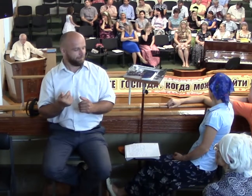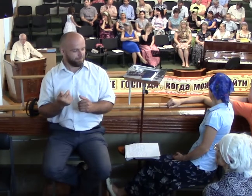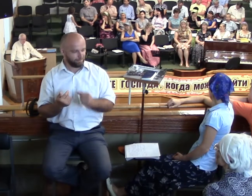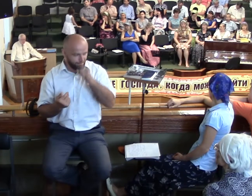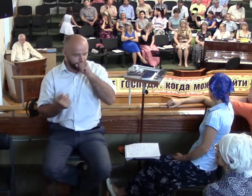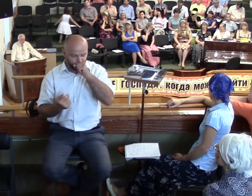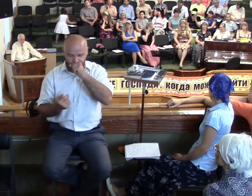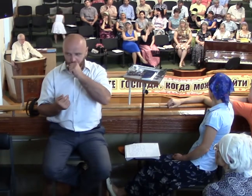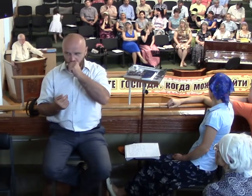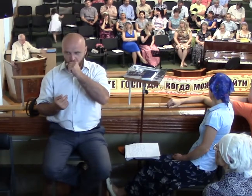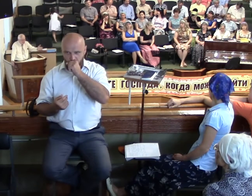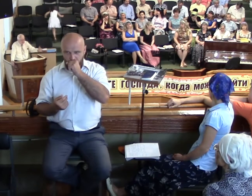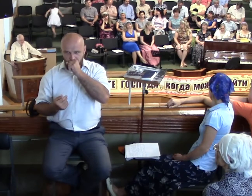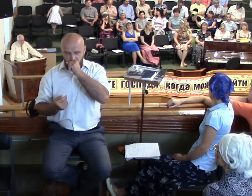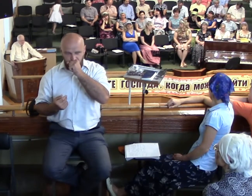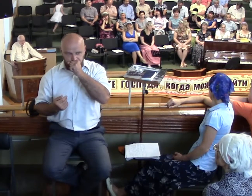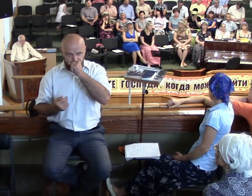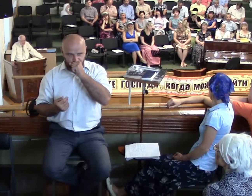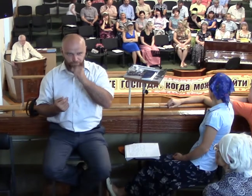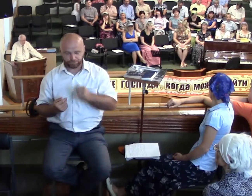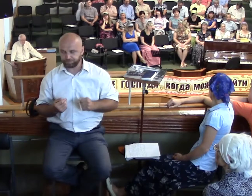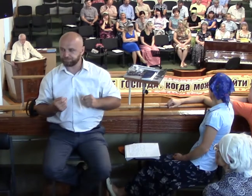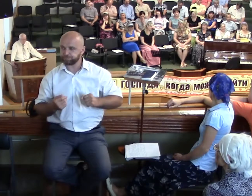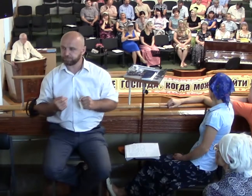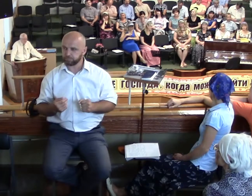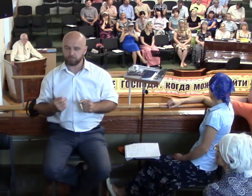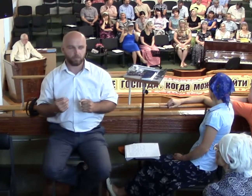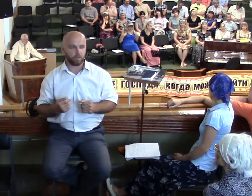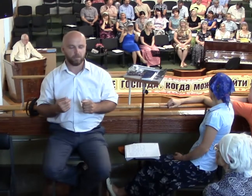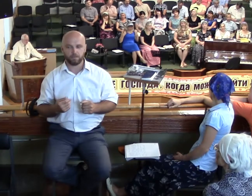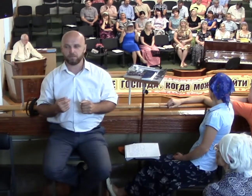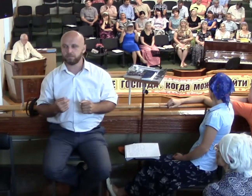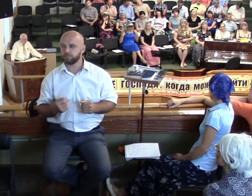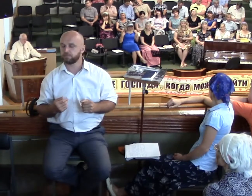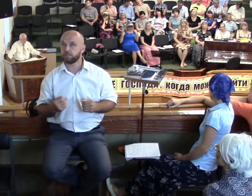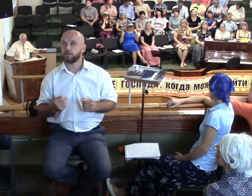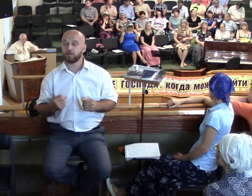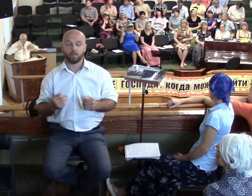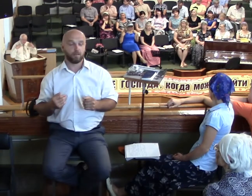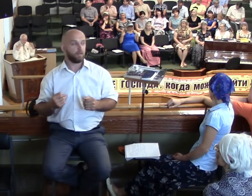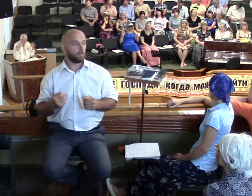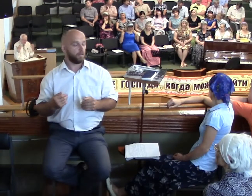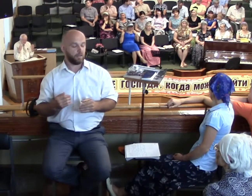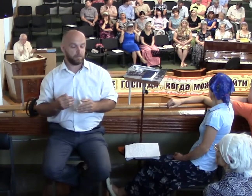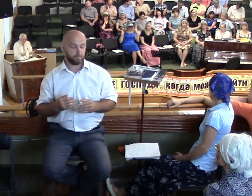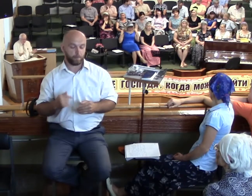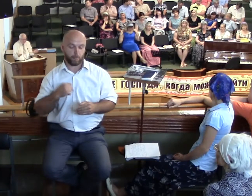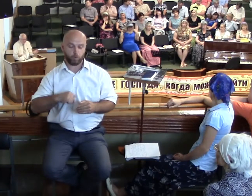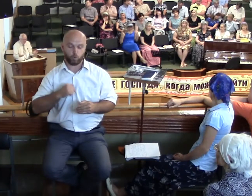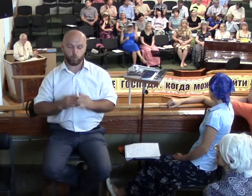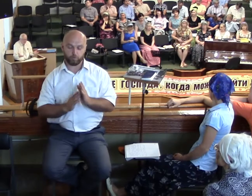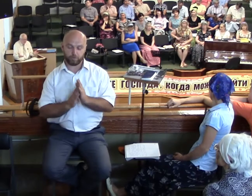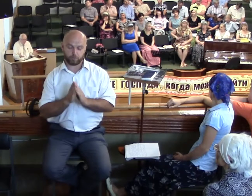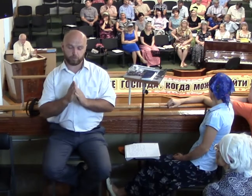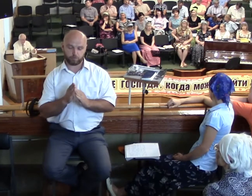Процесс идет. Знаете, через 10 лет вы будете намного святее выглядеть. Святее будете чувствовать